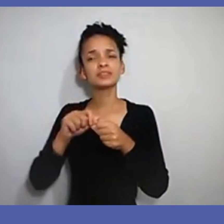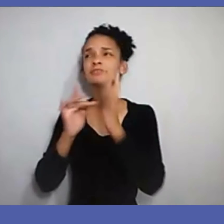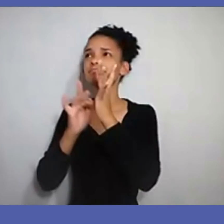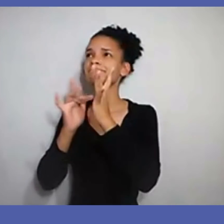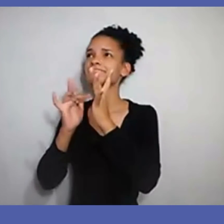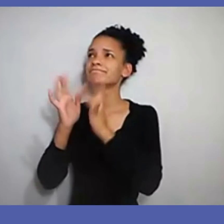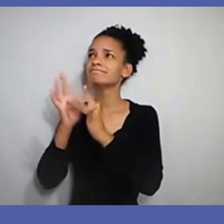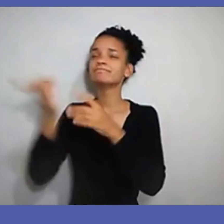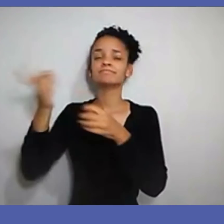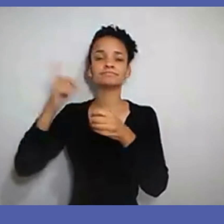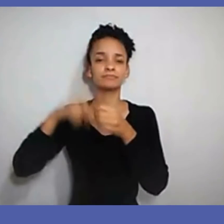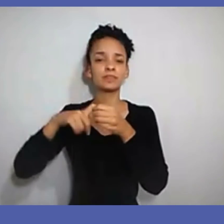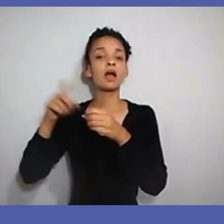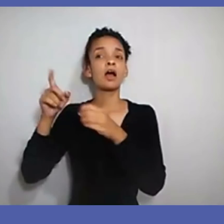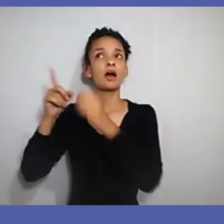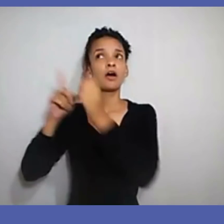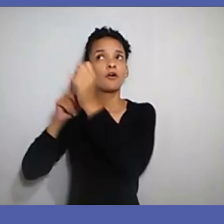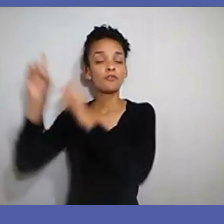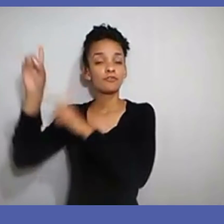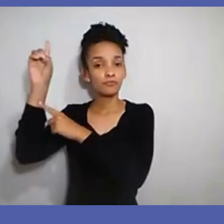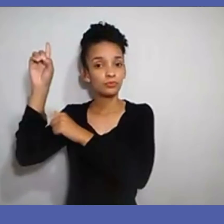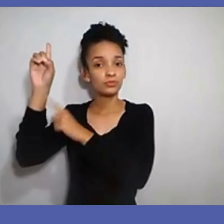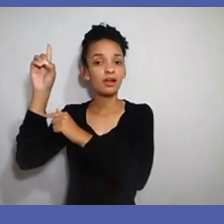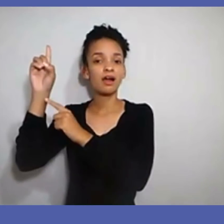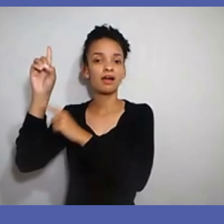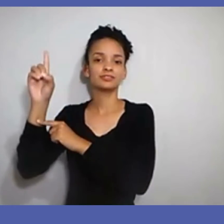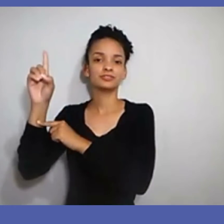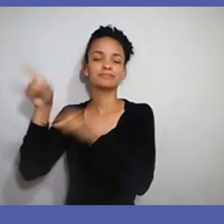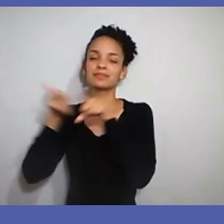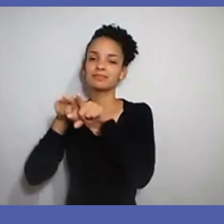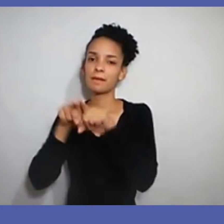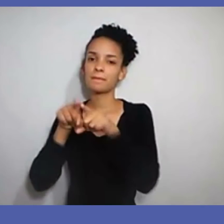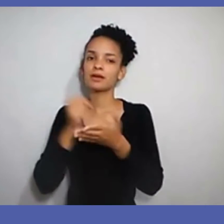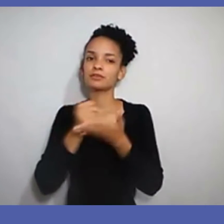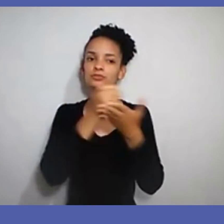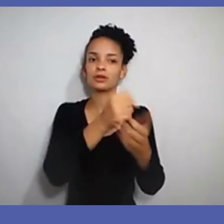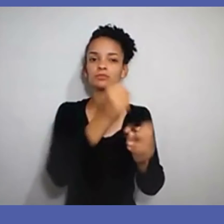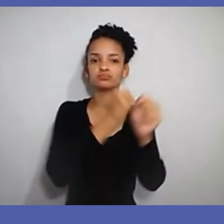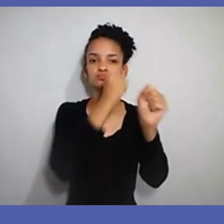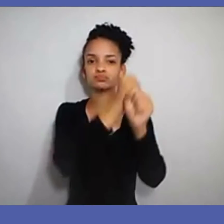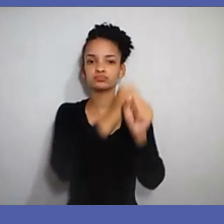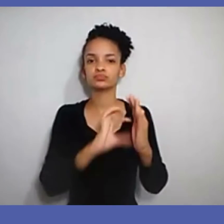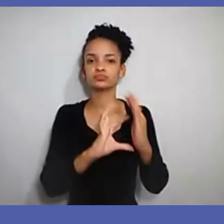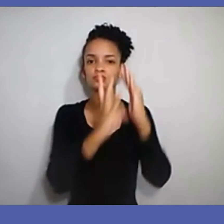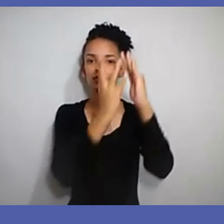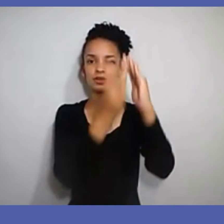edificando a igreja. Jesus é o Senhor. Amém.